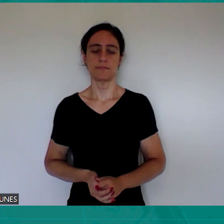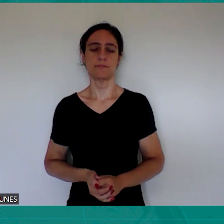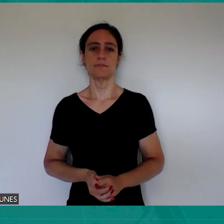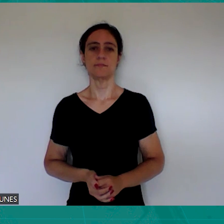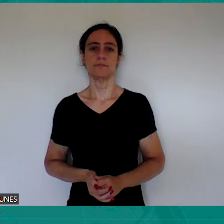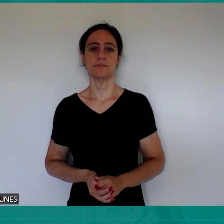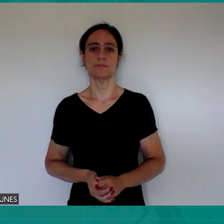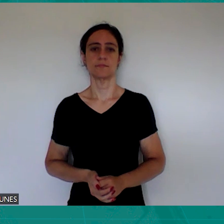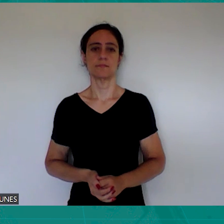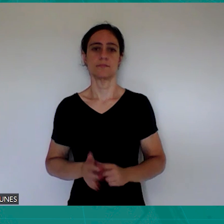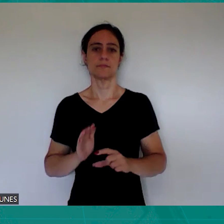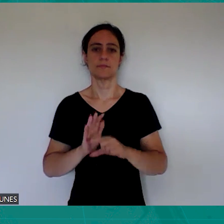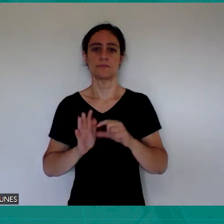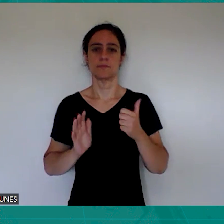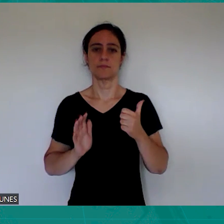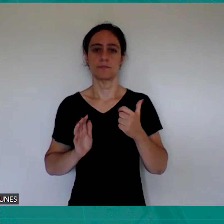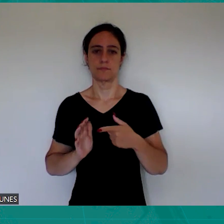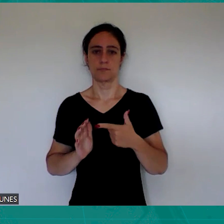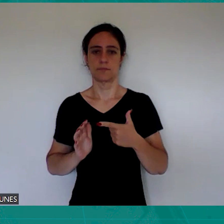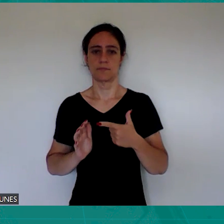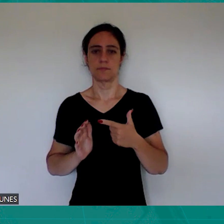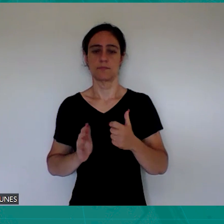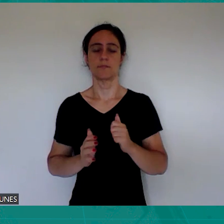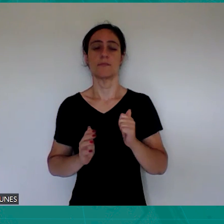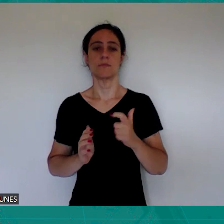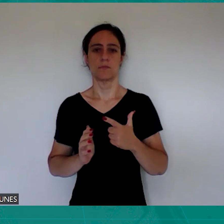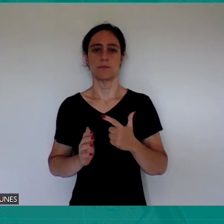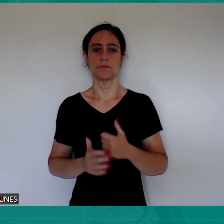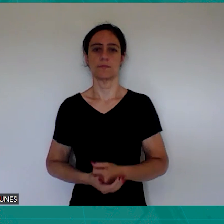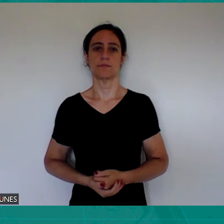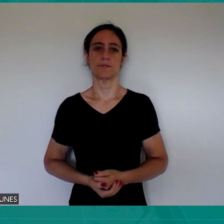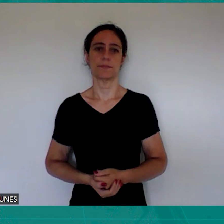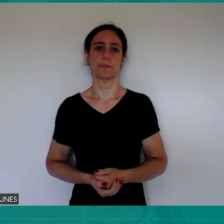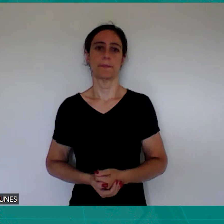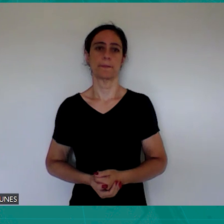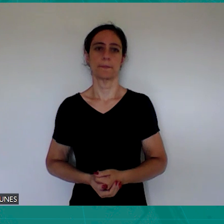versículo 12, né? Vamos lá, vamos voltar lá.